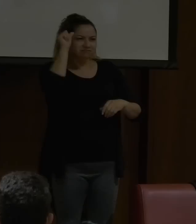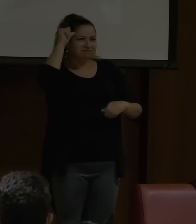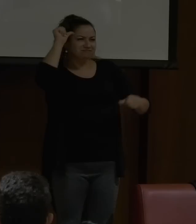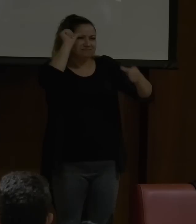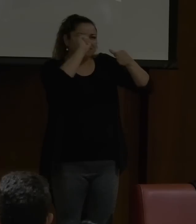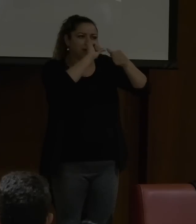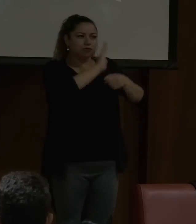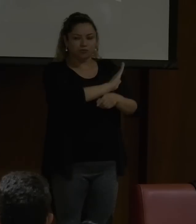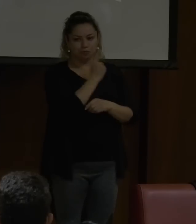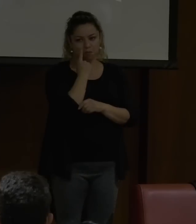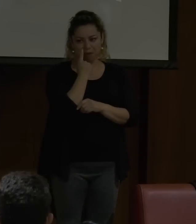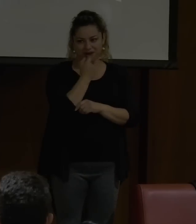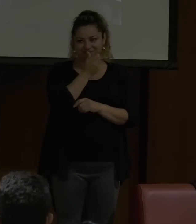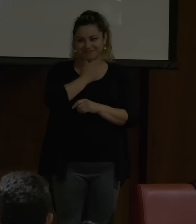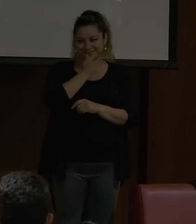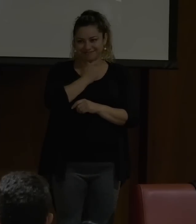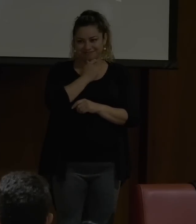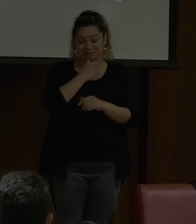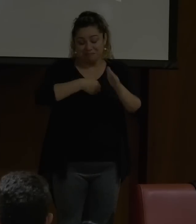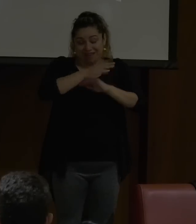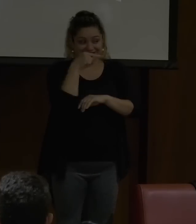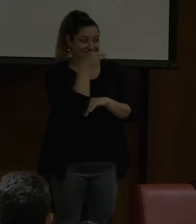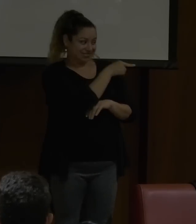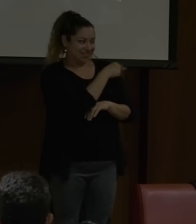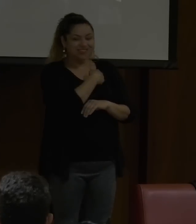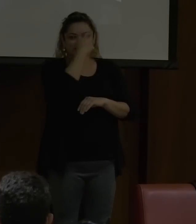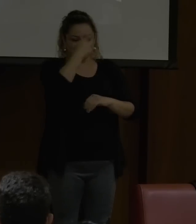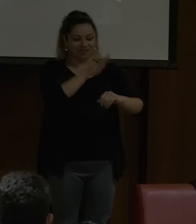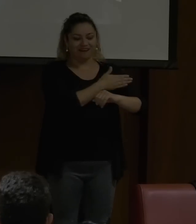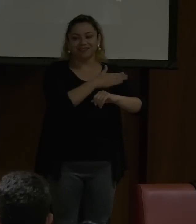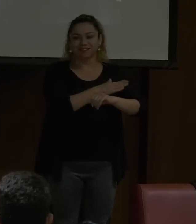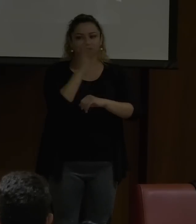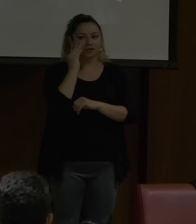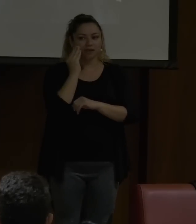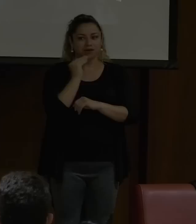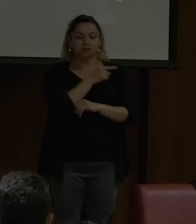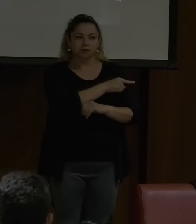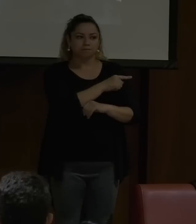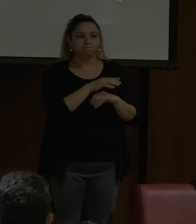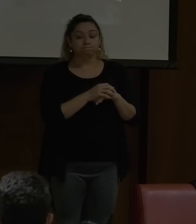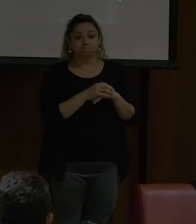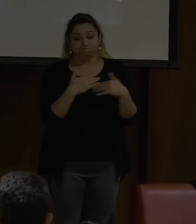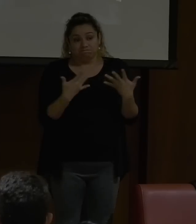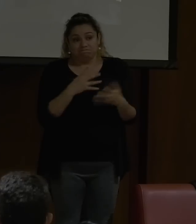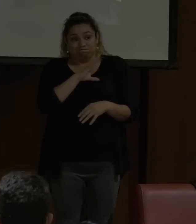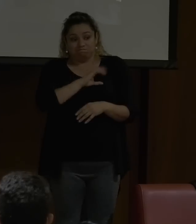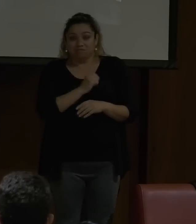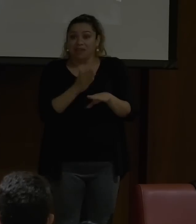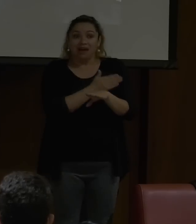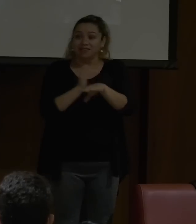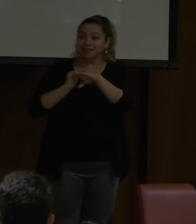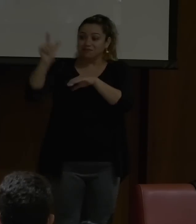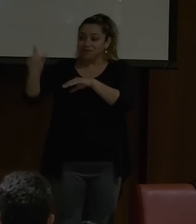una manera y él de la manera que más sabe hacer, que es cantar. Desafortunadamente, el guitarrista